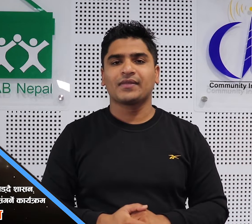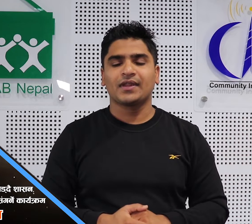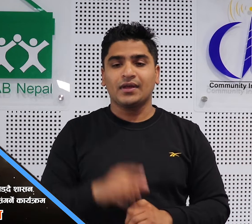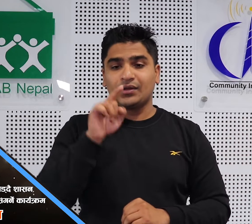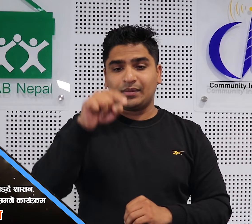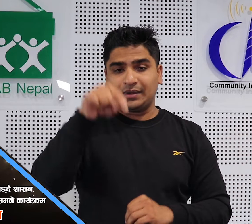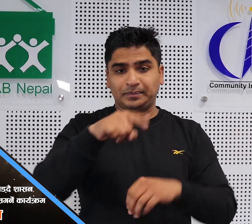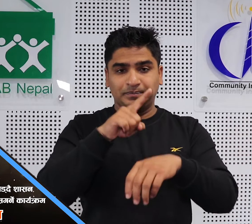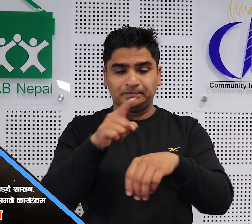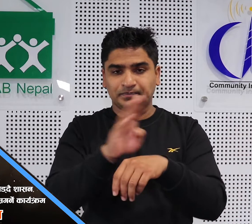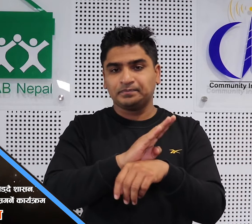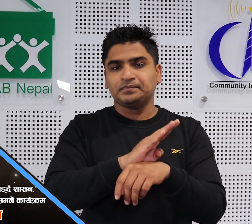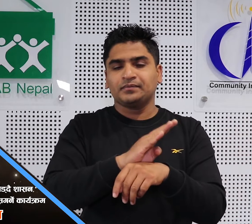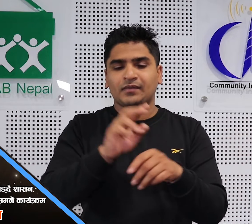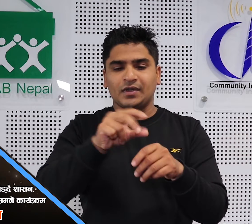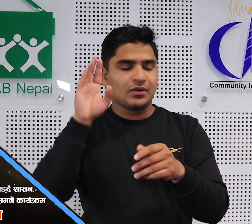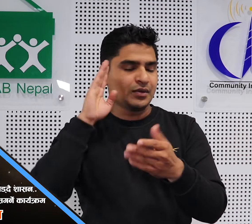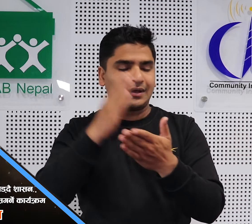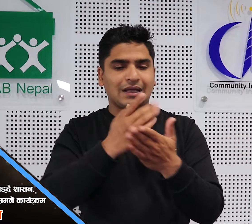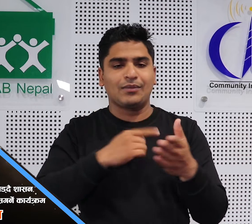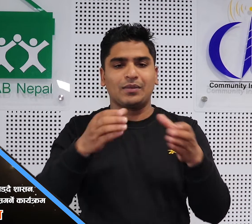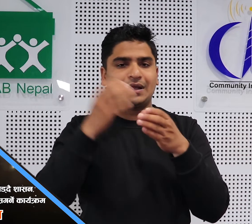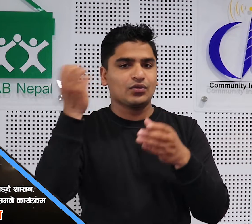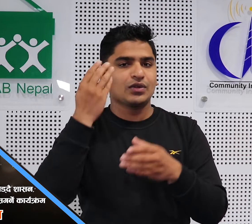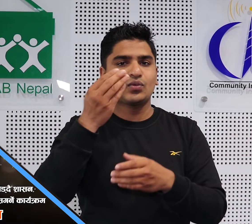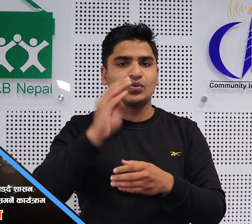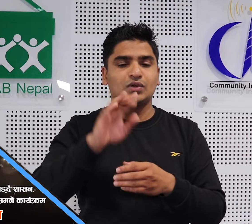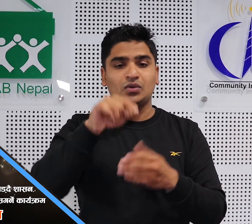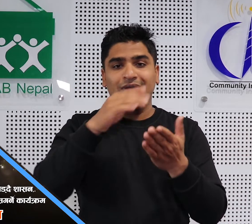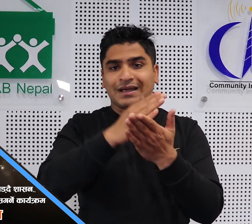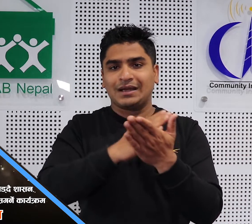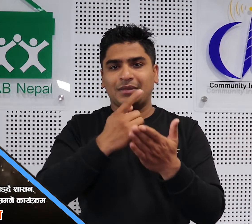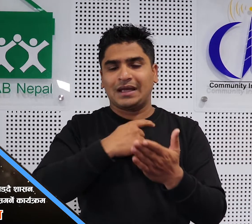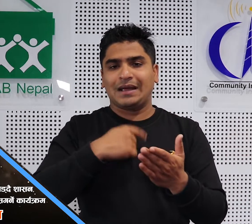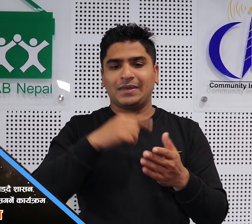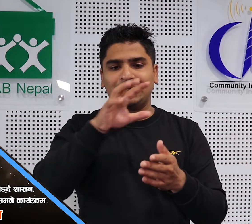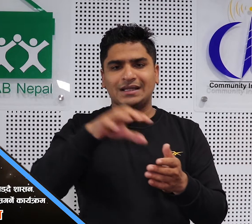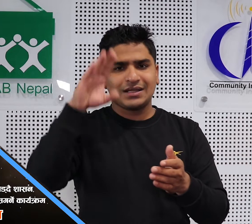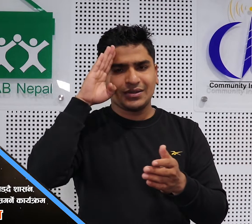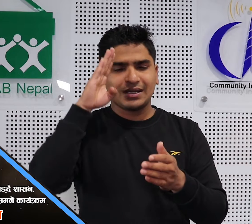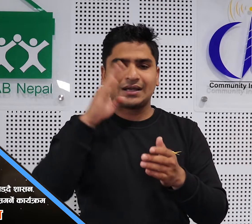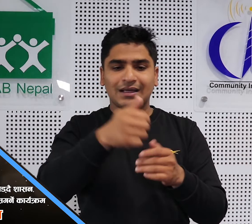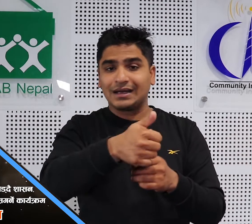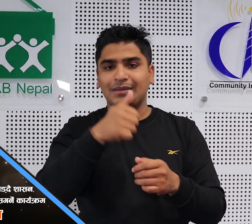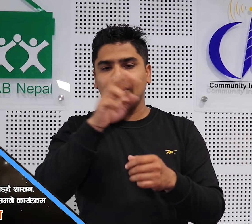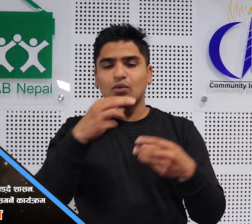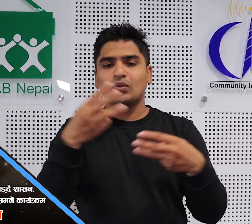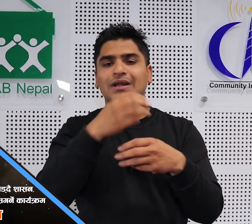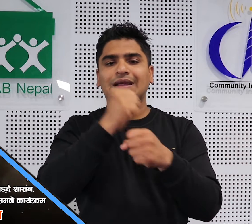तपाईँ यति बेला रेडियो कार्यक्रम हाम्रो पालिका सुन्दै हुनुहुन्छ। यो कार्यक्रममा हामी स्थानीय सरकारका राम्रा र उदाहरणीय कामका